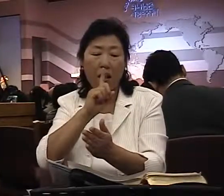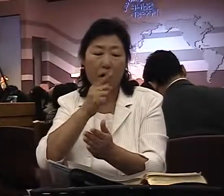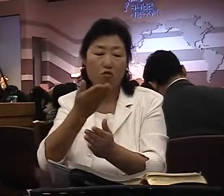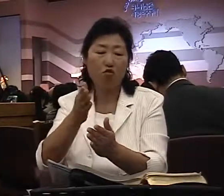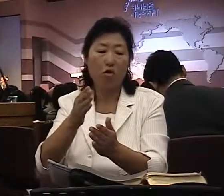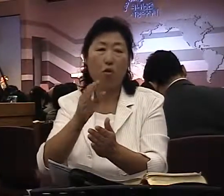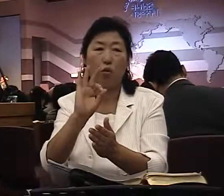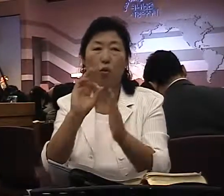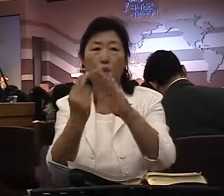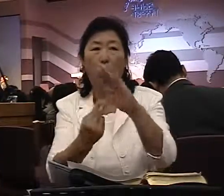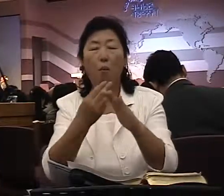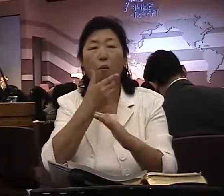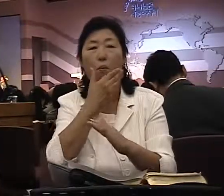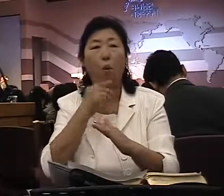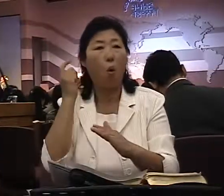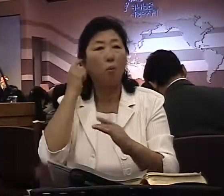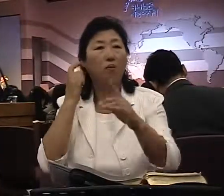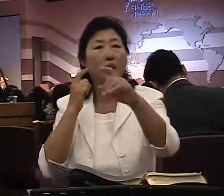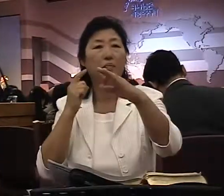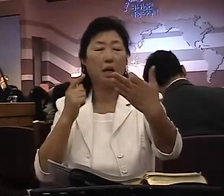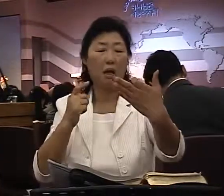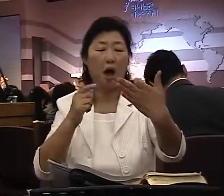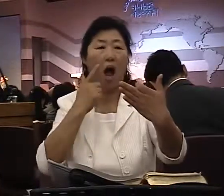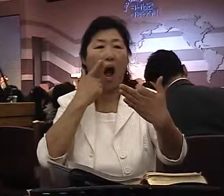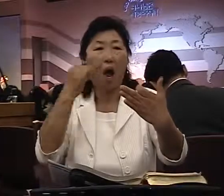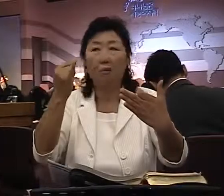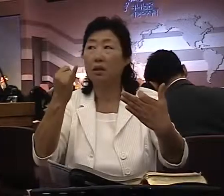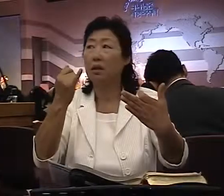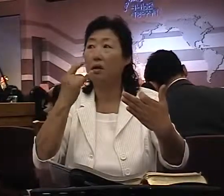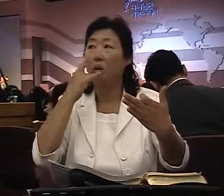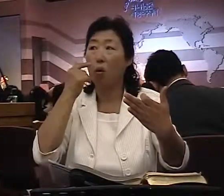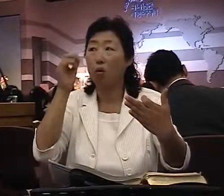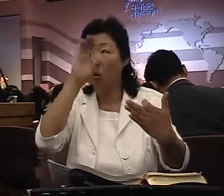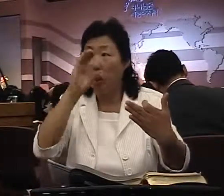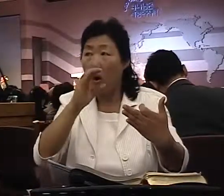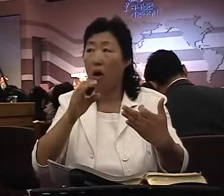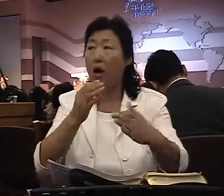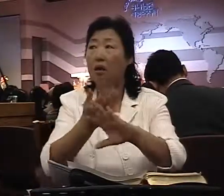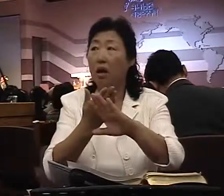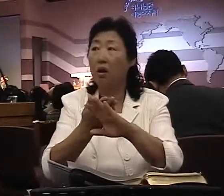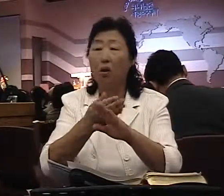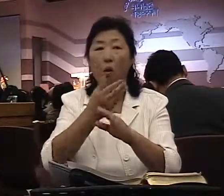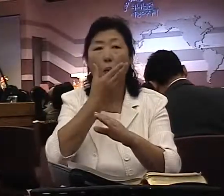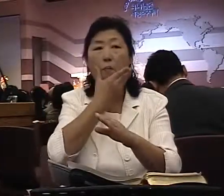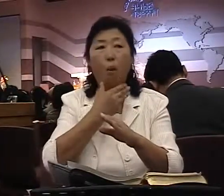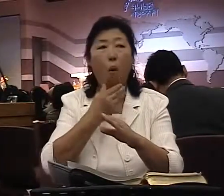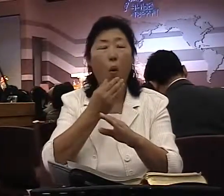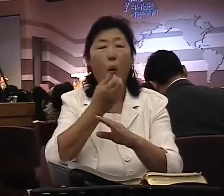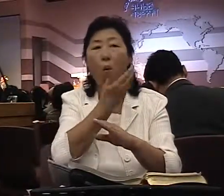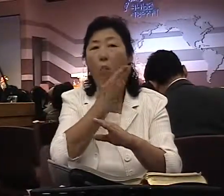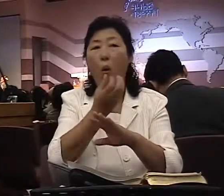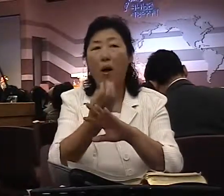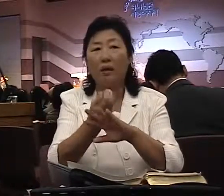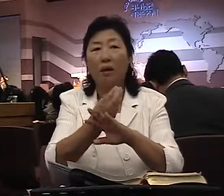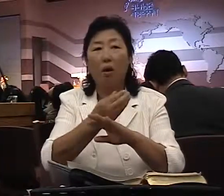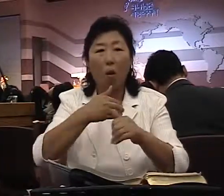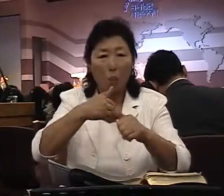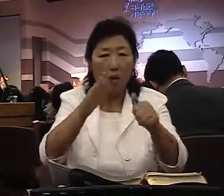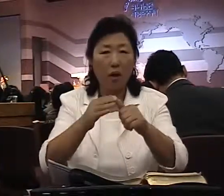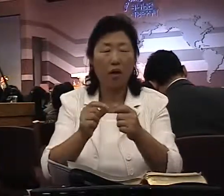14장에 보니까 내가 아버지께 구하였으니 그가 또 다른 보혜사를 너희에게 주사 영원토록 너희와 함께 있게 하시리니